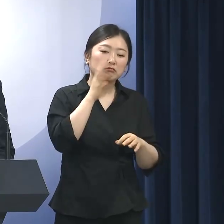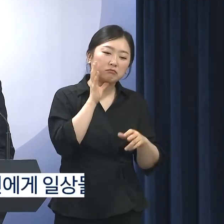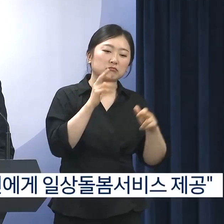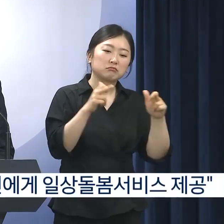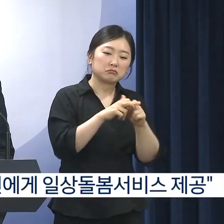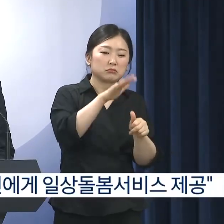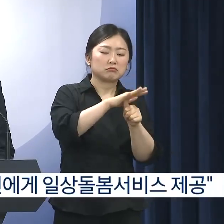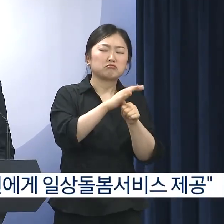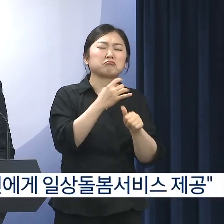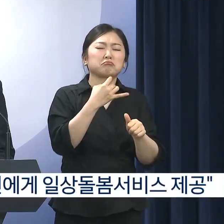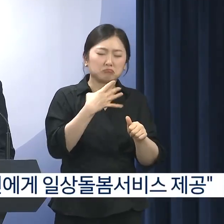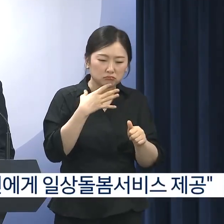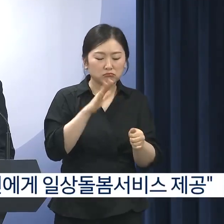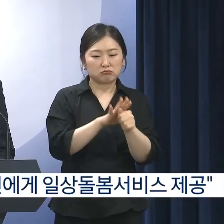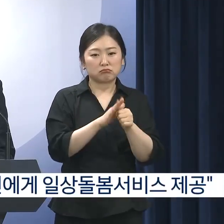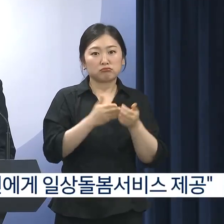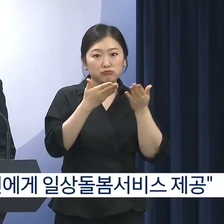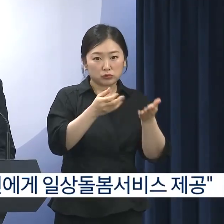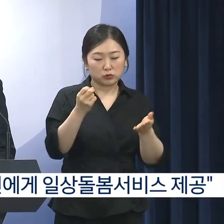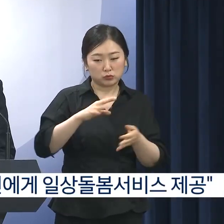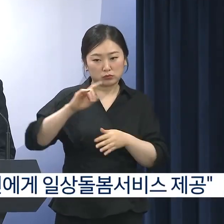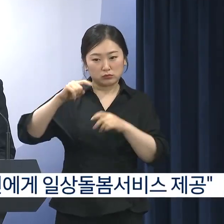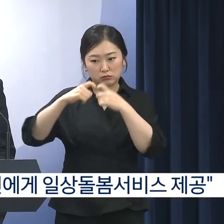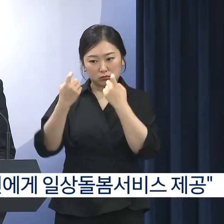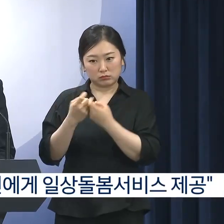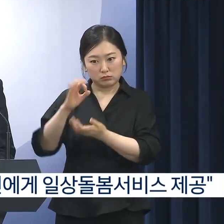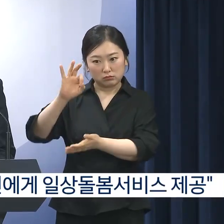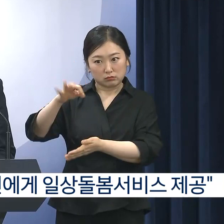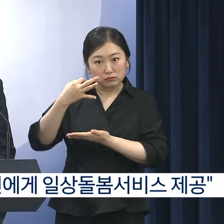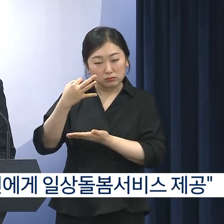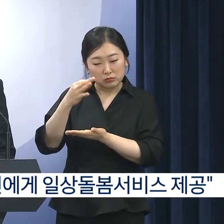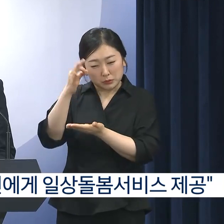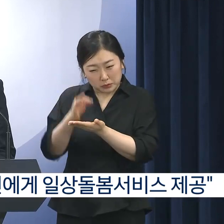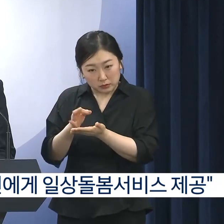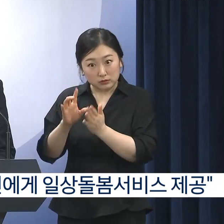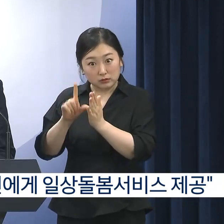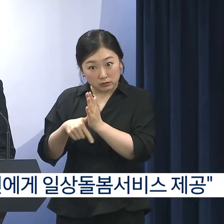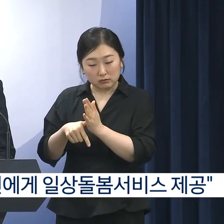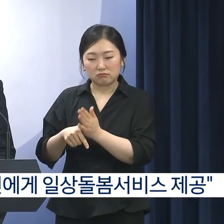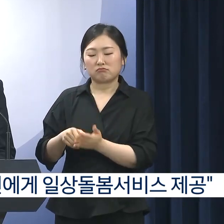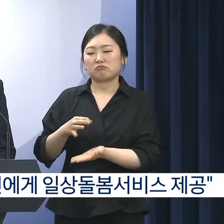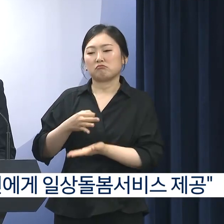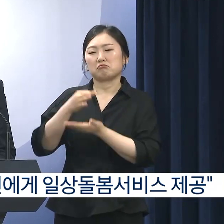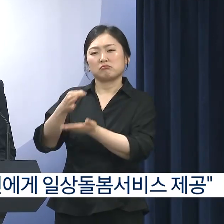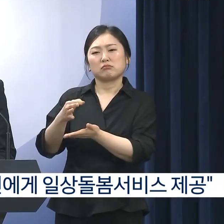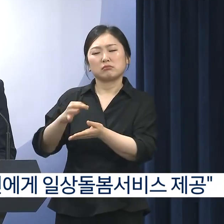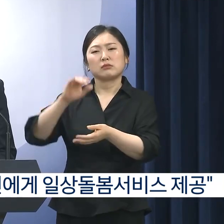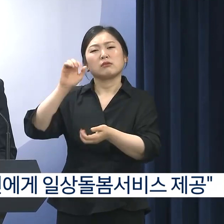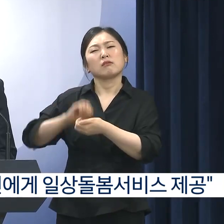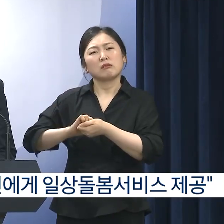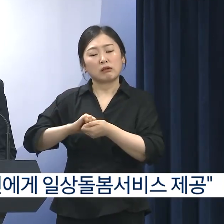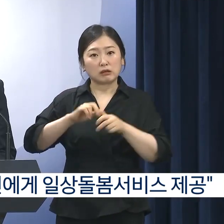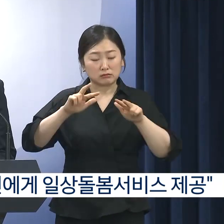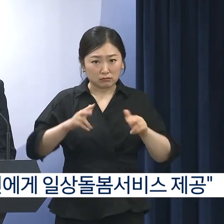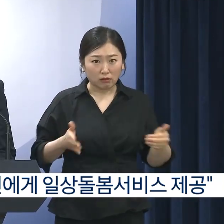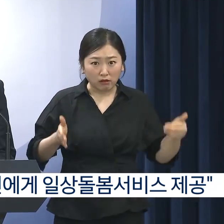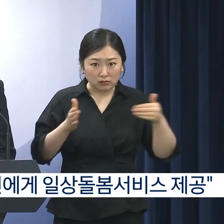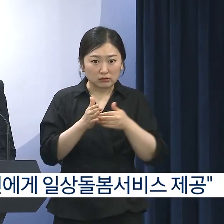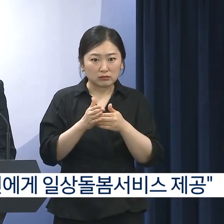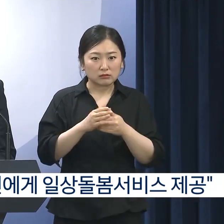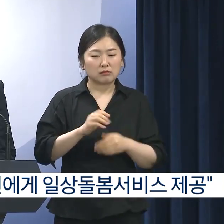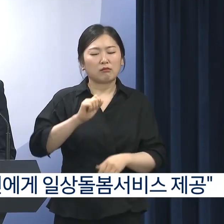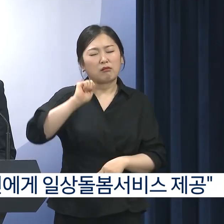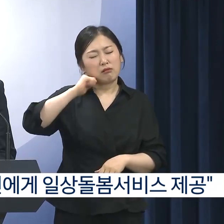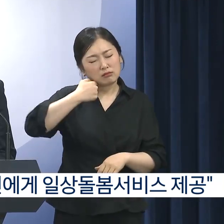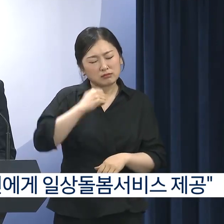대상으로 이용을 제한하였습니다. 주로 저소득층들께서 많이 이용을 하셨습니다. 이로 인해